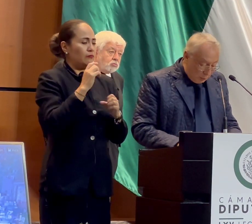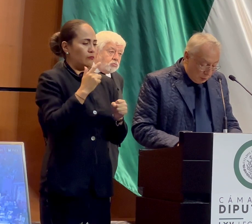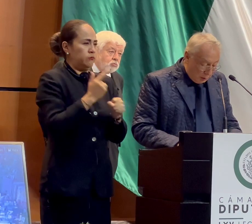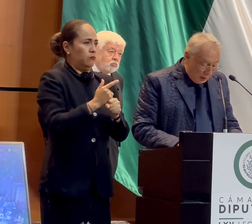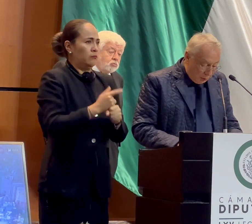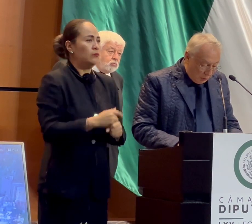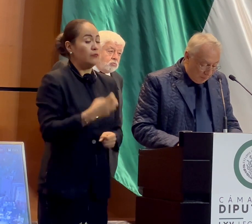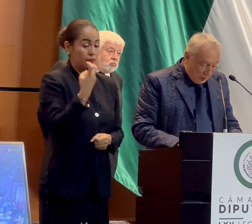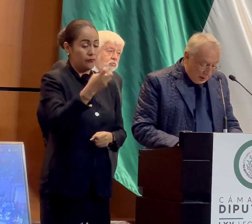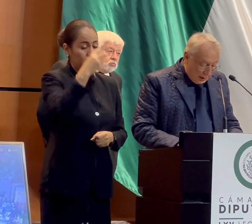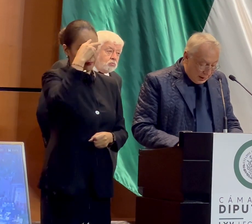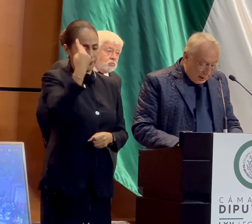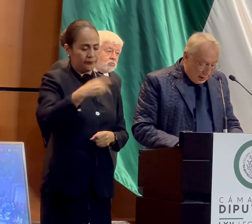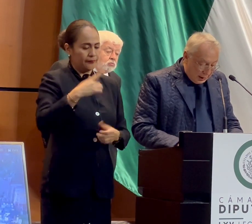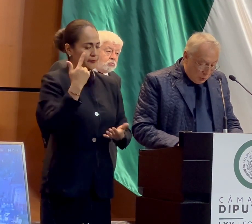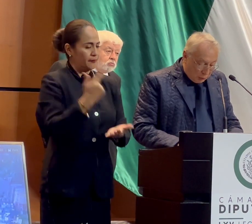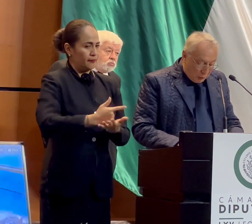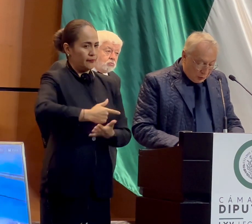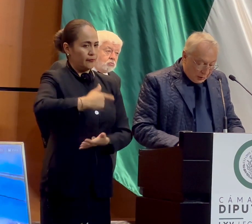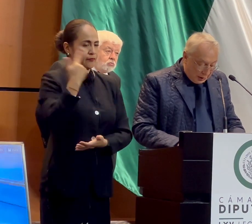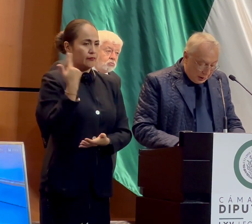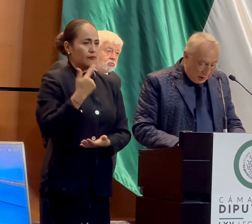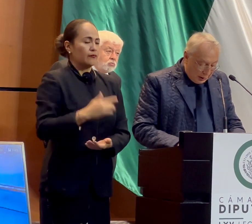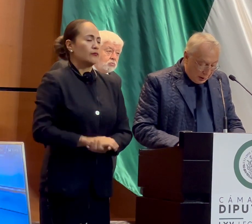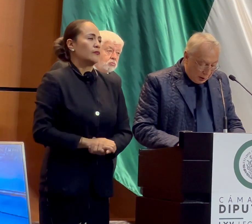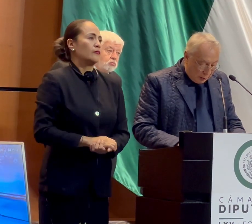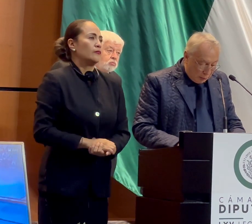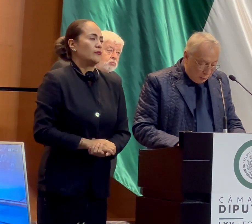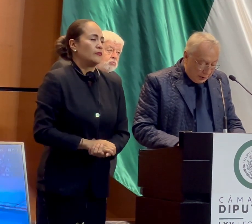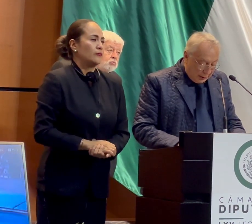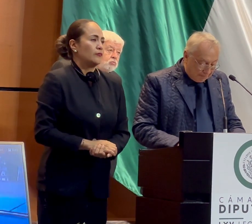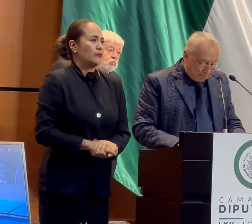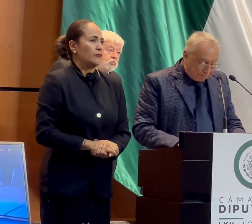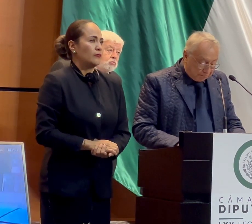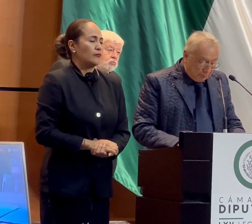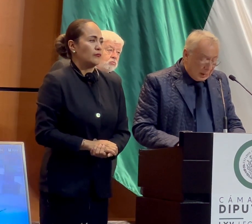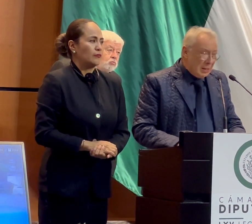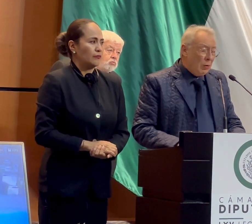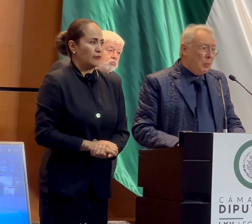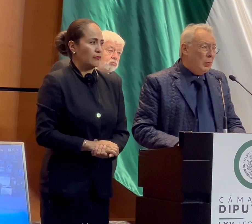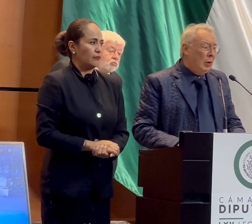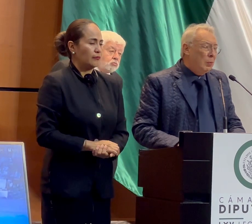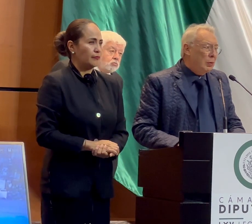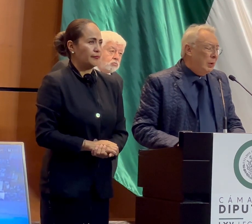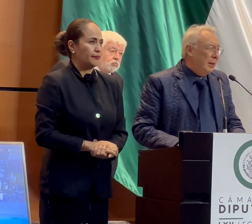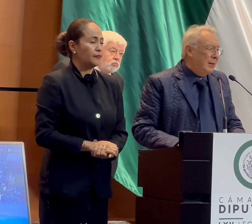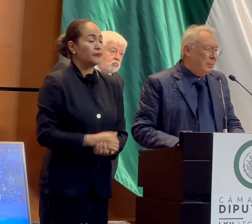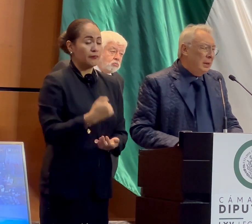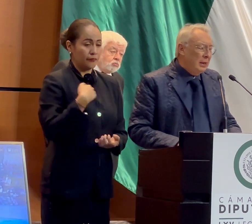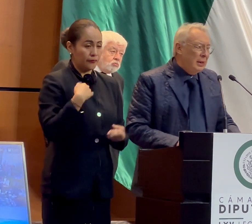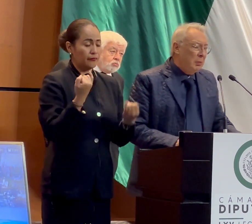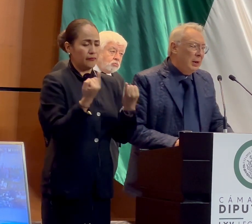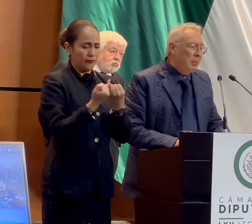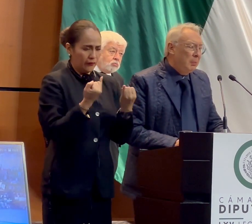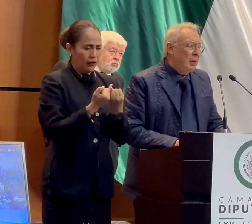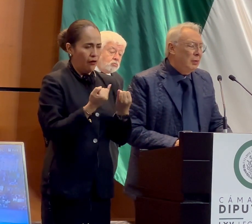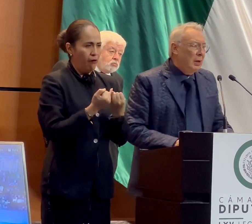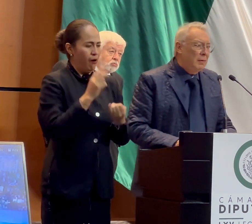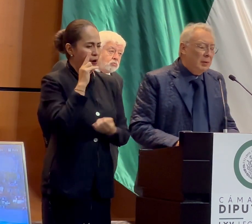graves que hubo en México. El otro donde tuve La oportunidad de